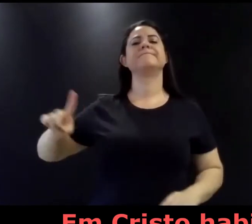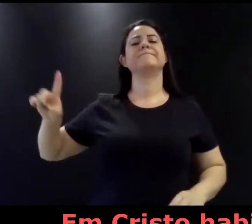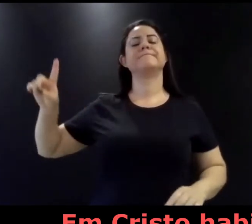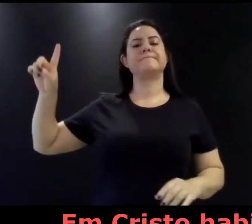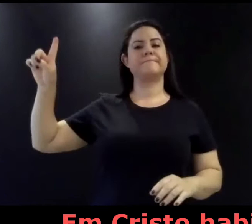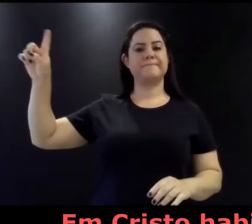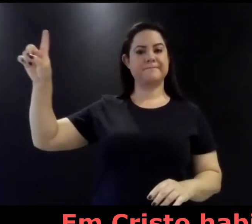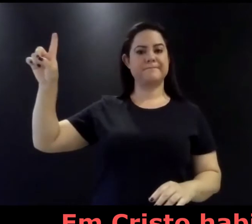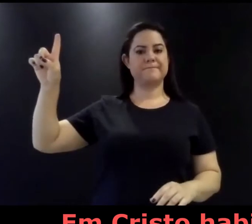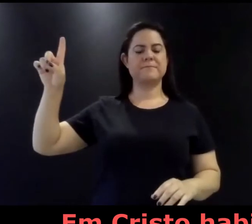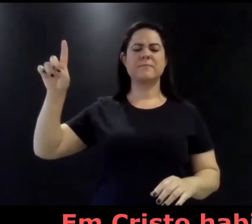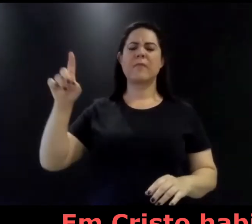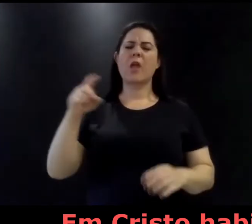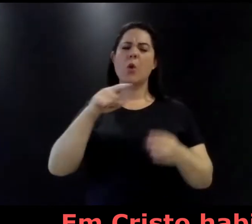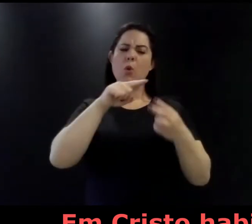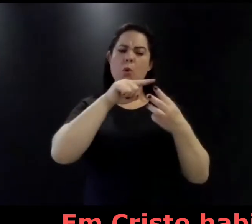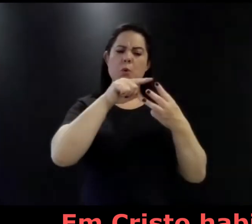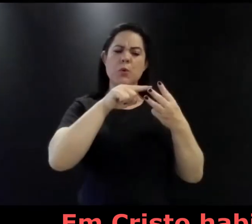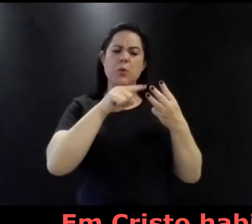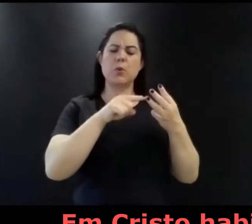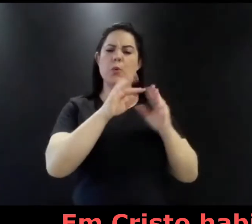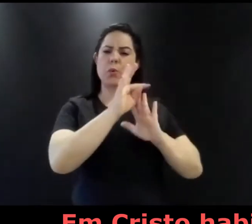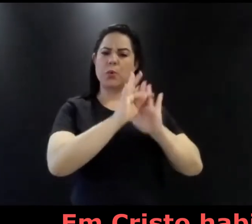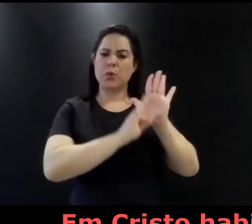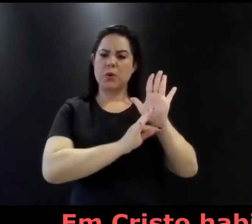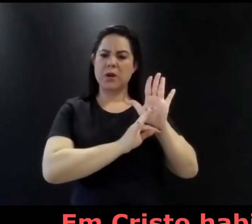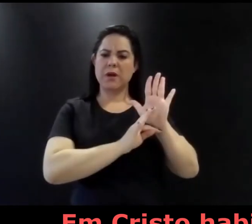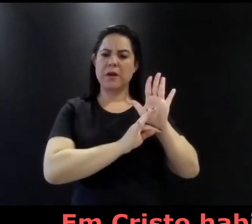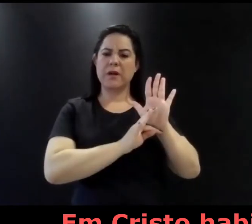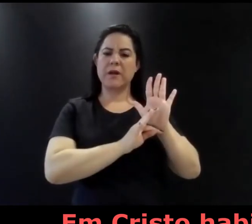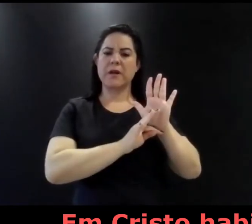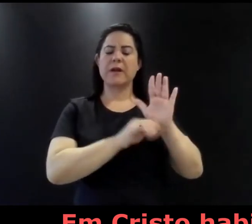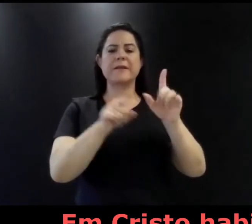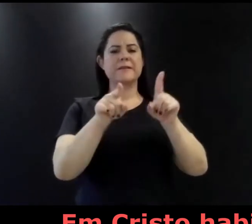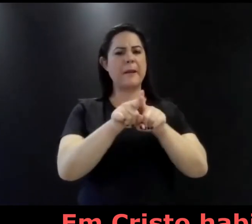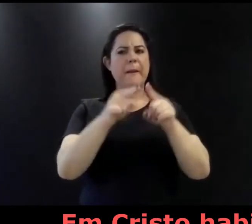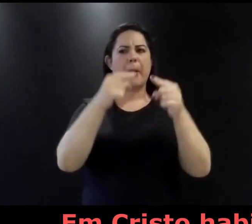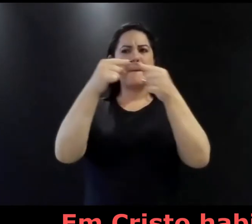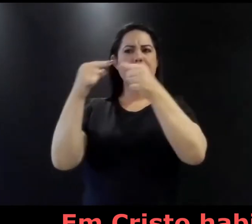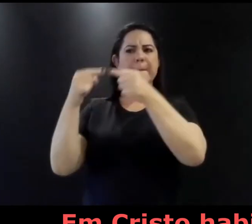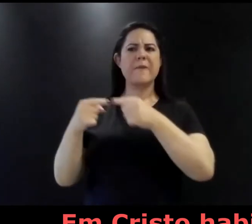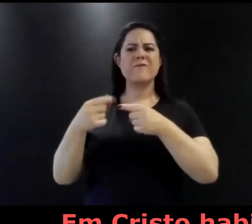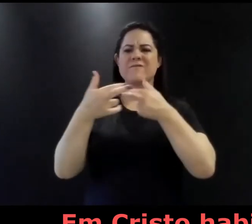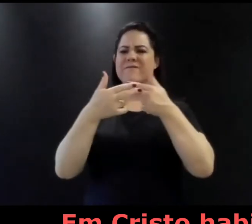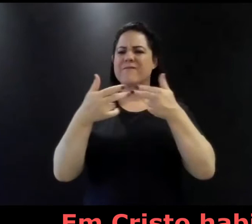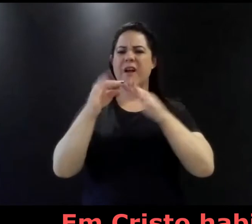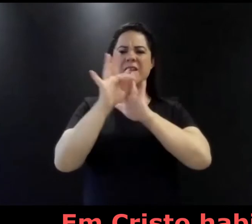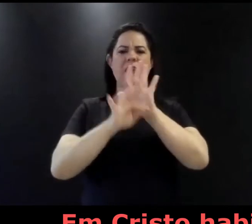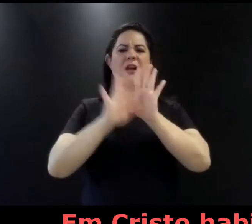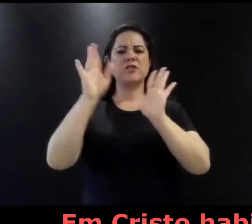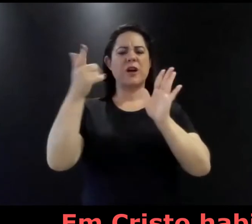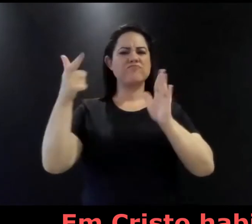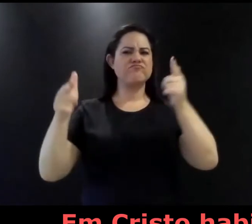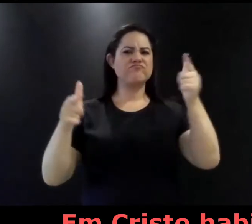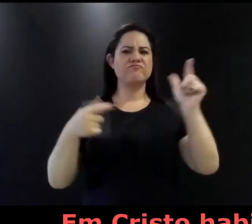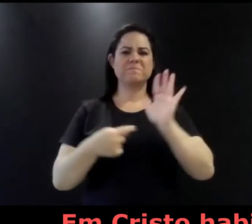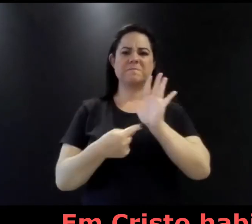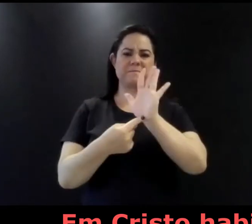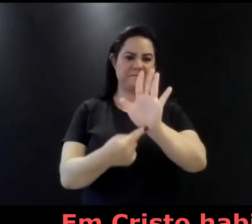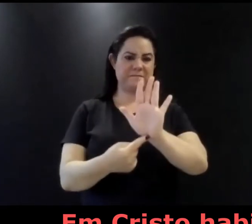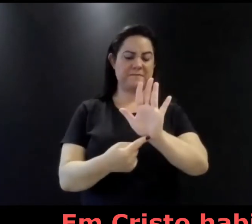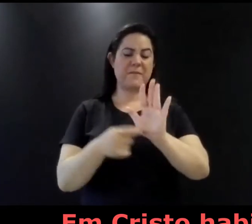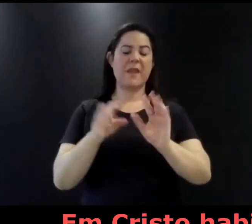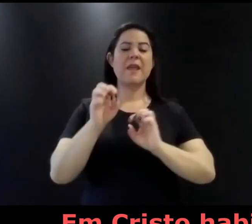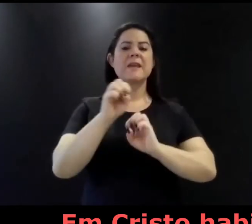Esses três textos, combinados com vários textos que nós já apresentamos aqui, nos